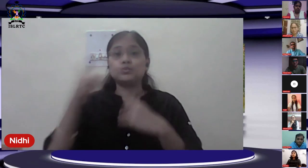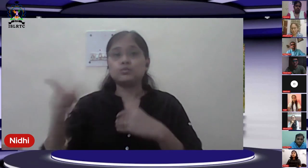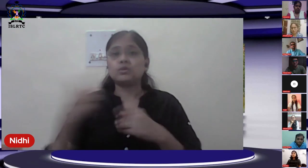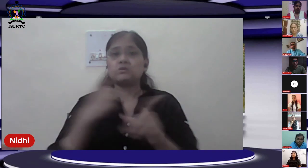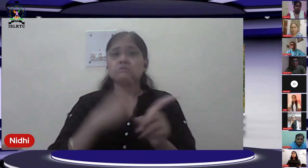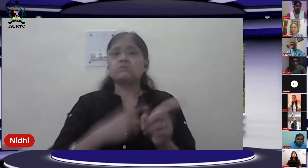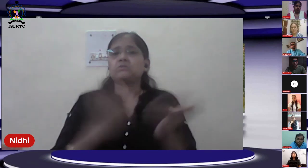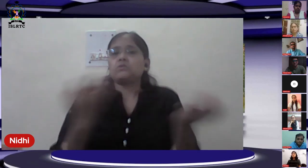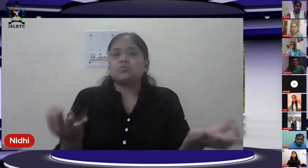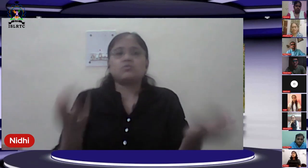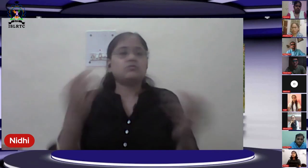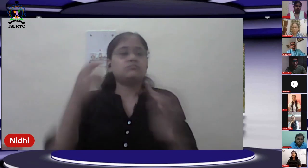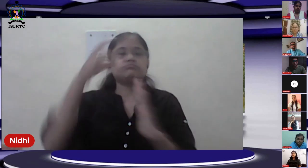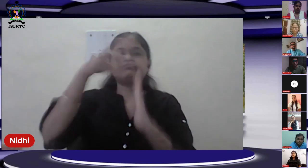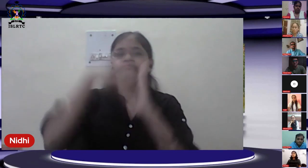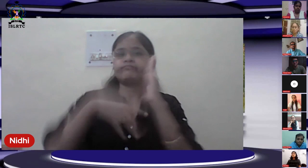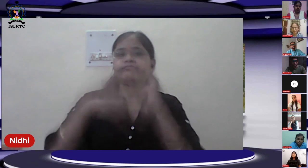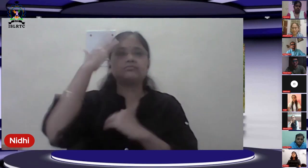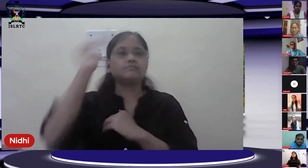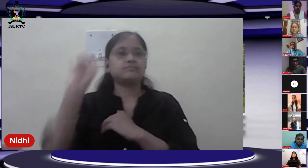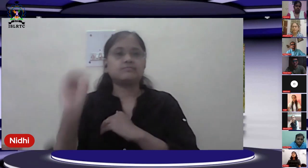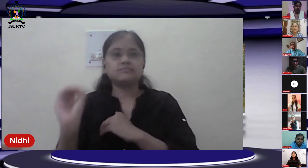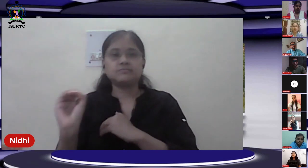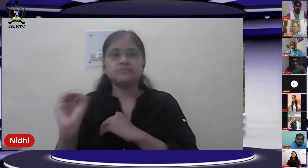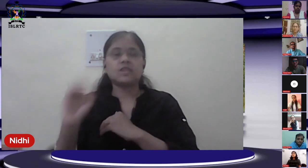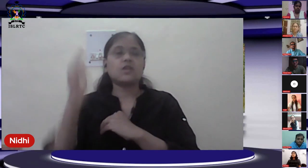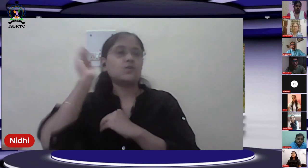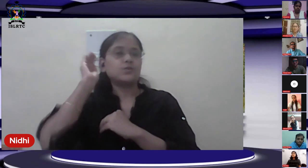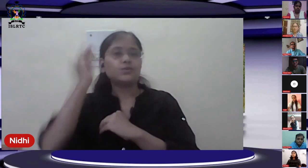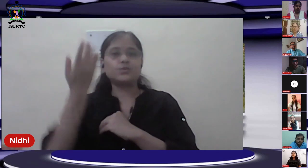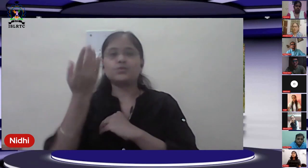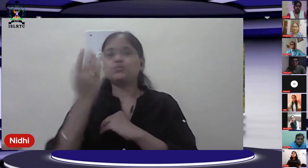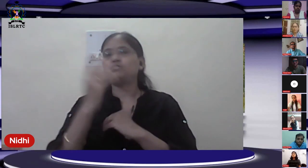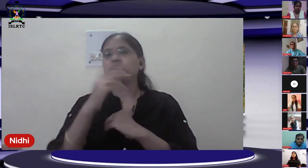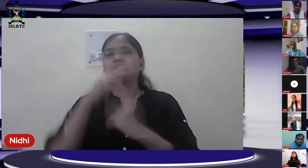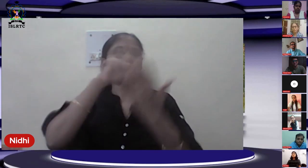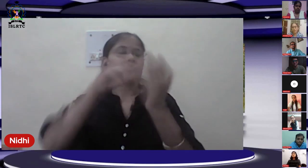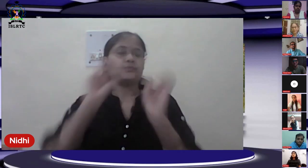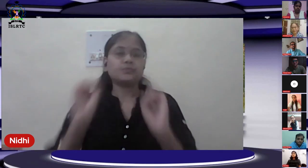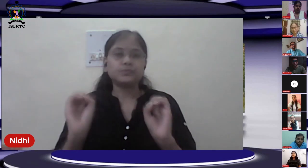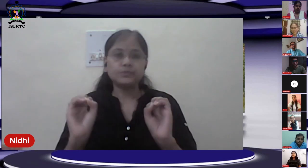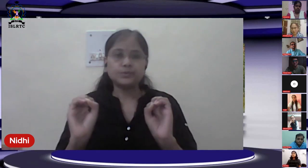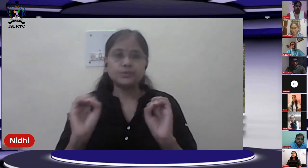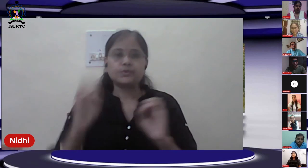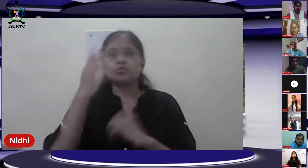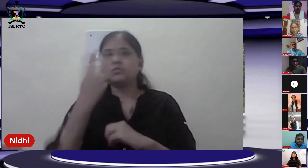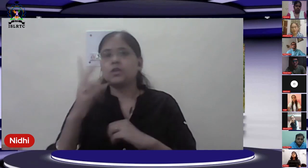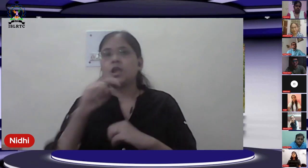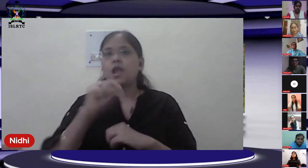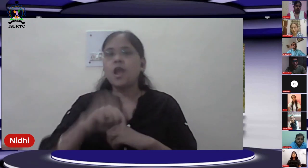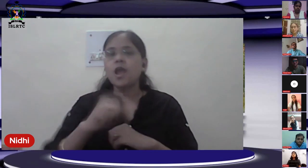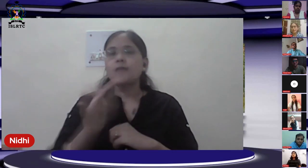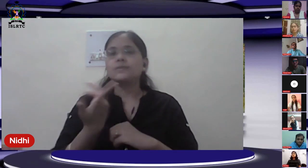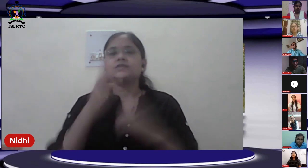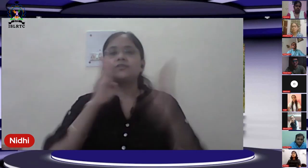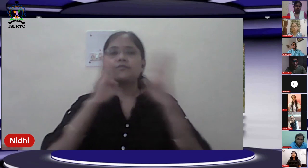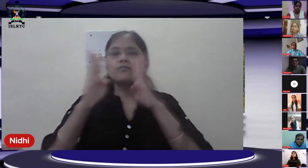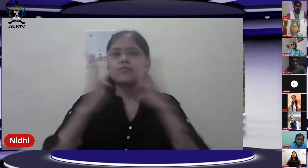नहीं पता होता था या उतना न्यूज़ सुनने नहीं मिलता था। अब जैसे कि ज़्यादा हम सोशल मीडिया पे ज़्यादातर हम लोग एक्टिव रहते हैं तो हम यूट्यूब